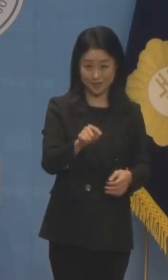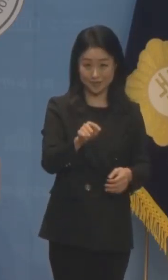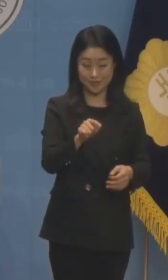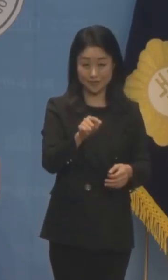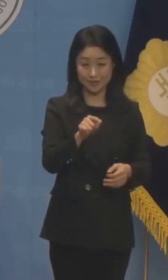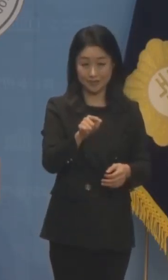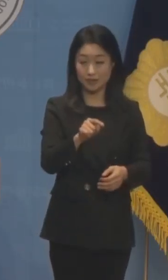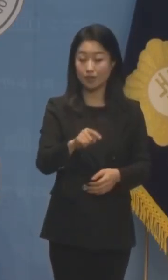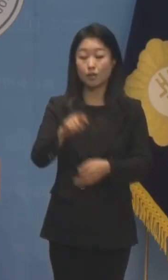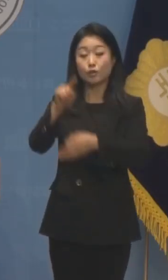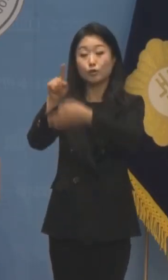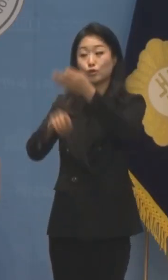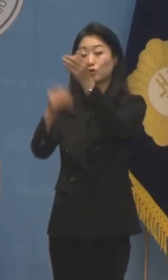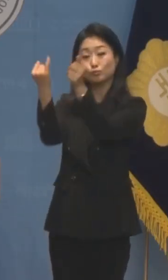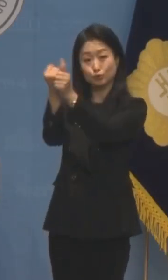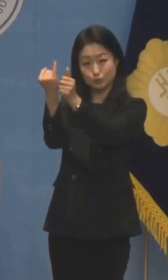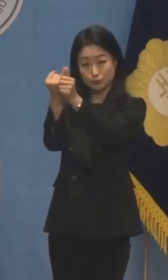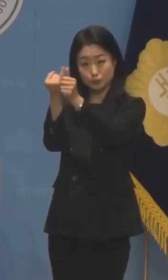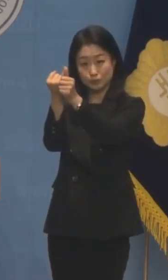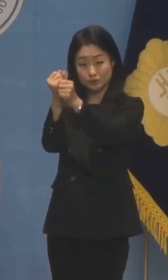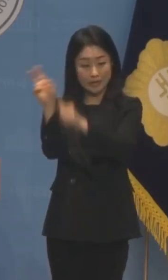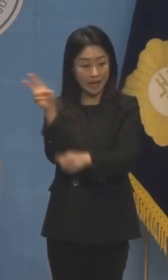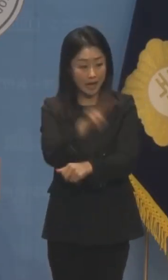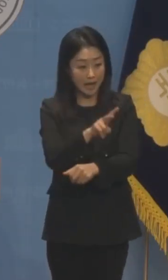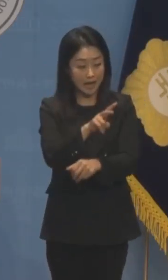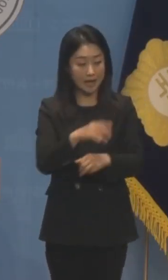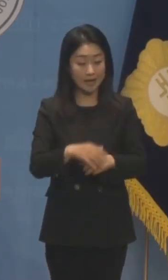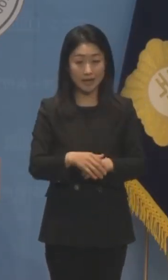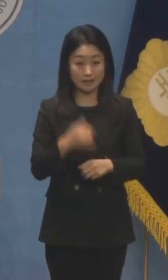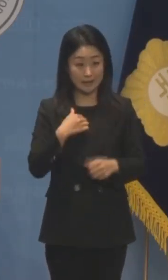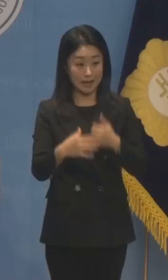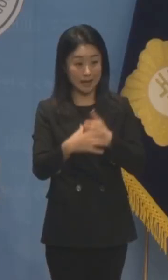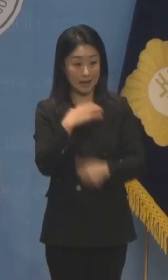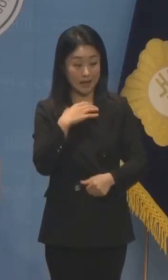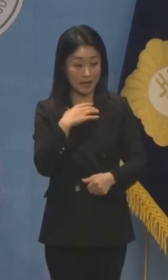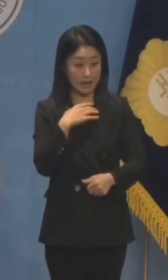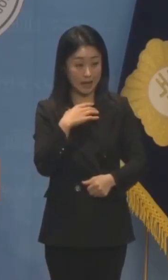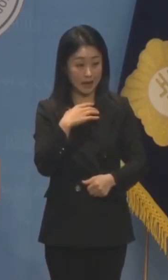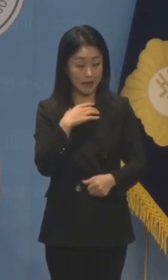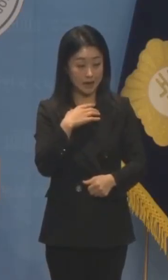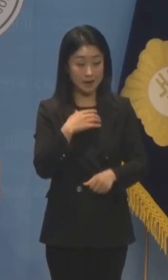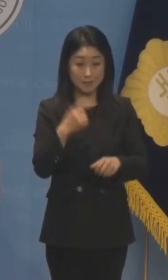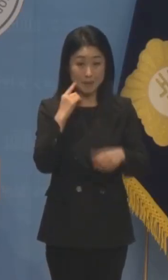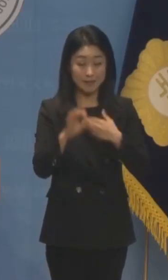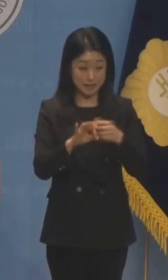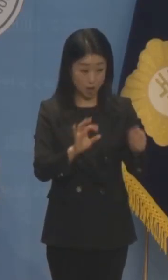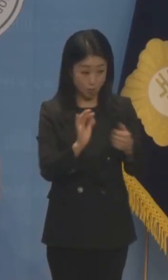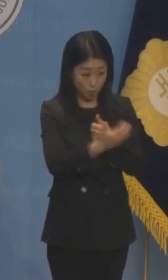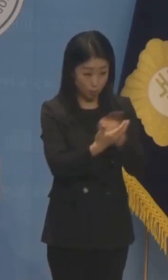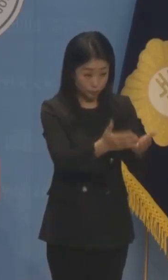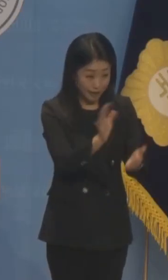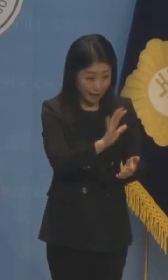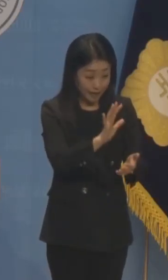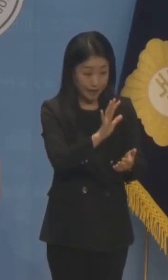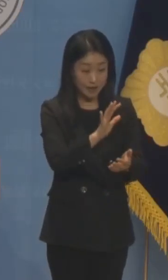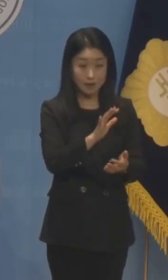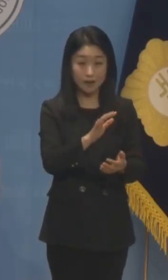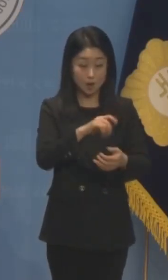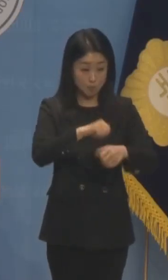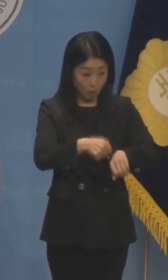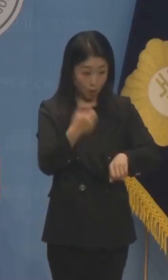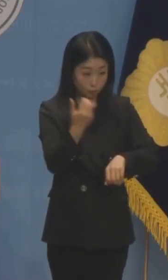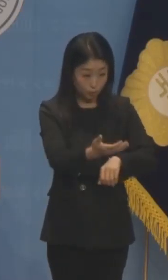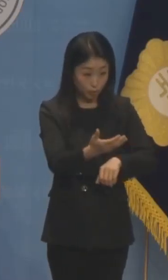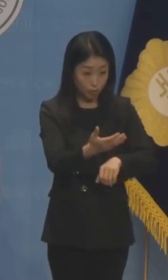윤석열, 김건희 부부가 자신을 지켜주지 않을 경우 처벌이 불가피하다면